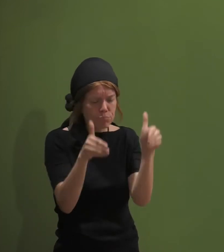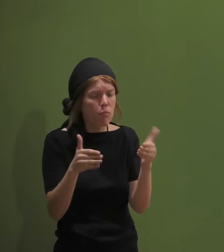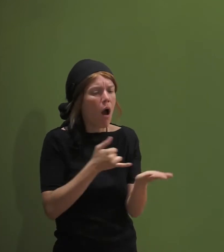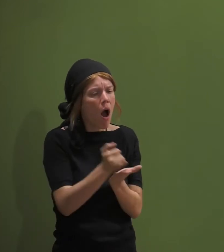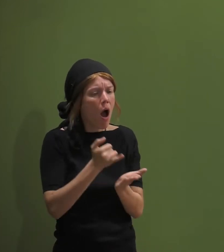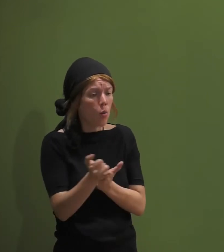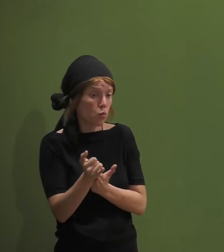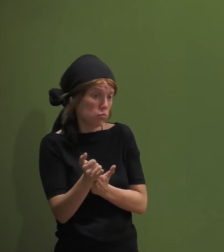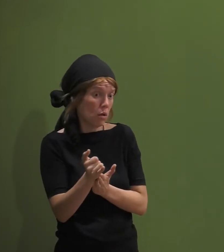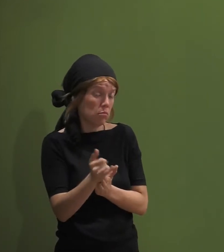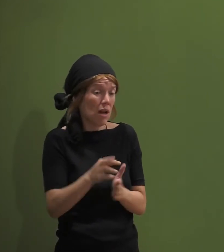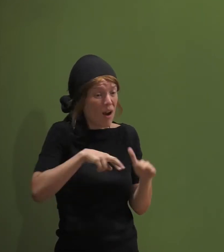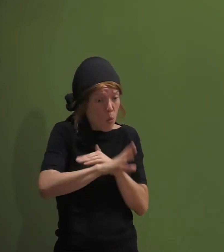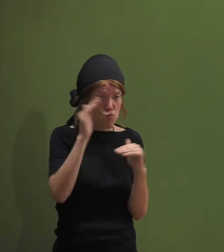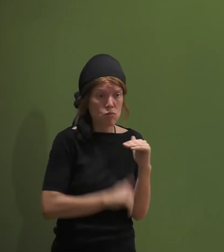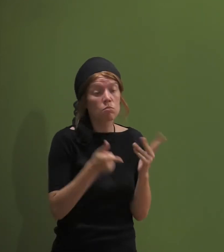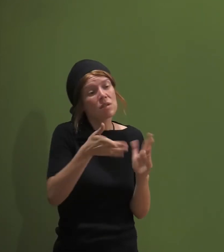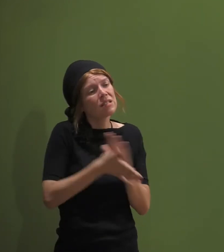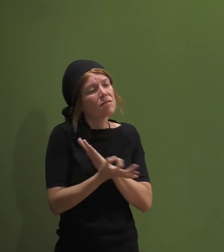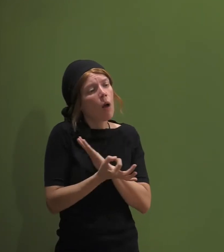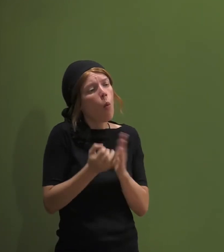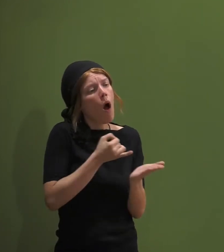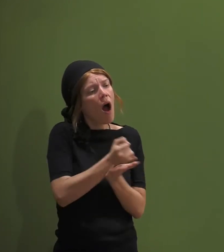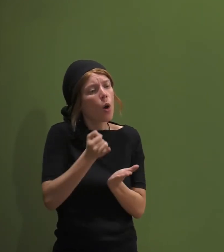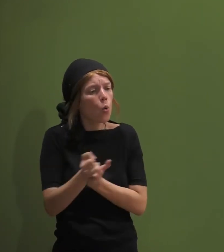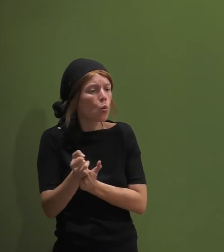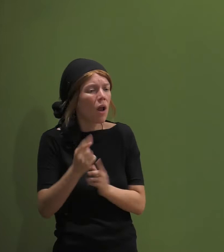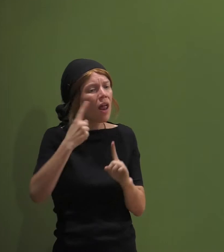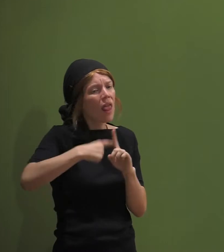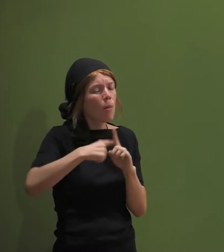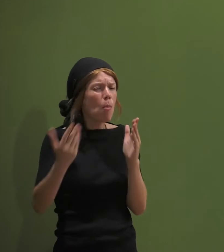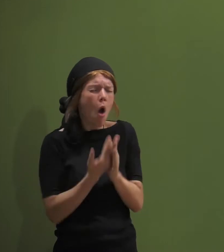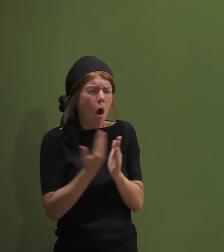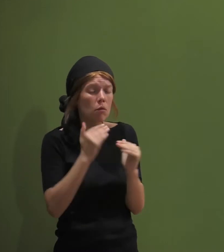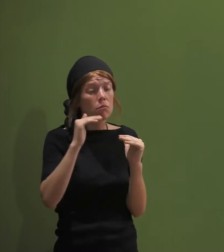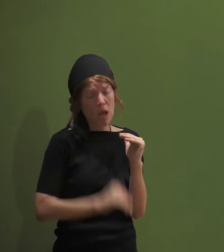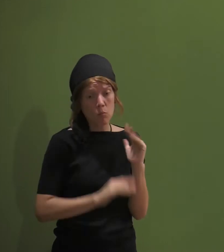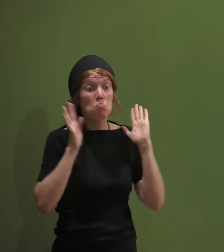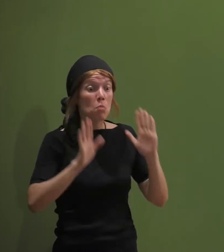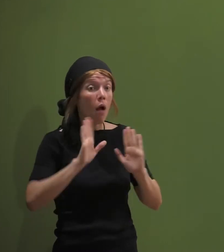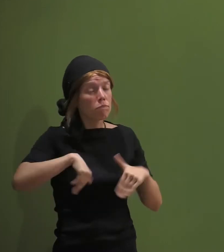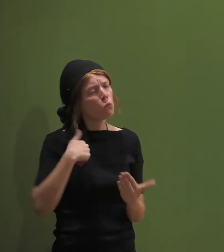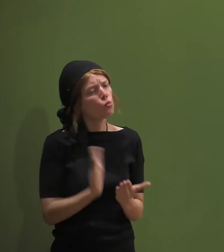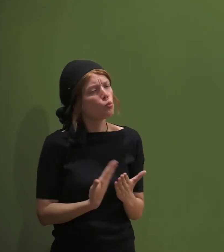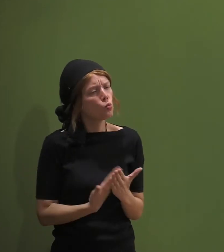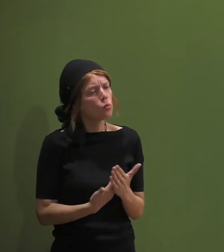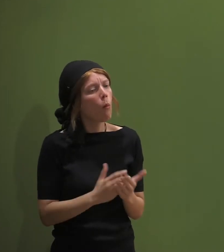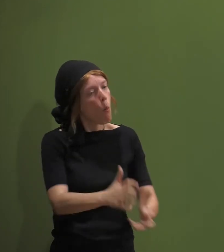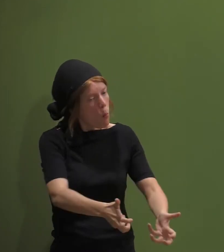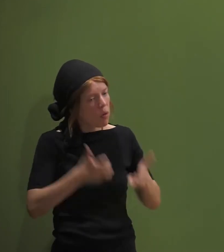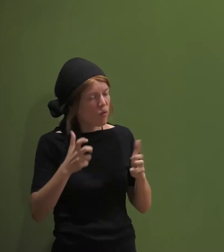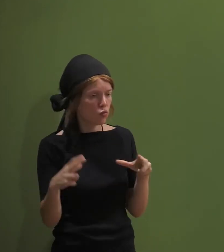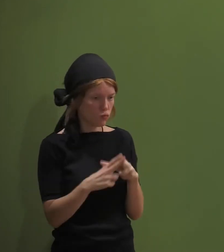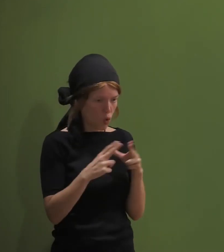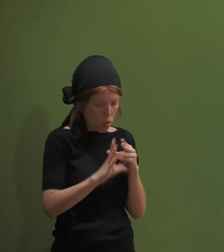agricultura de bajos inputs, incluso aunque ello suponga una agricultura de menores niveles de productividad, pero que podría justificarse con los beneficios